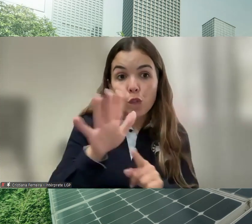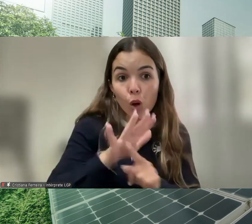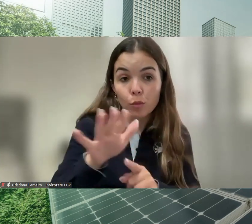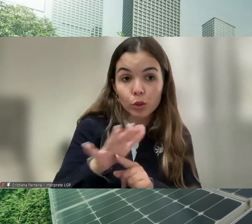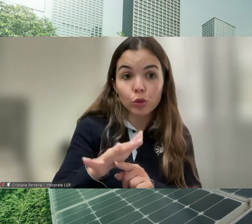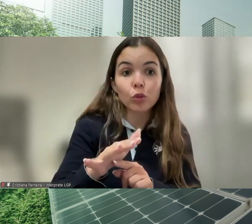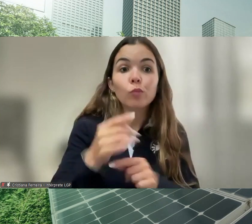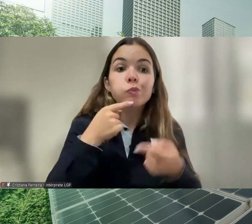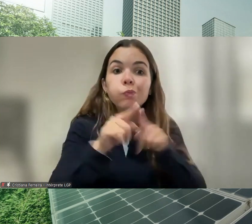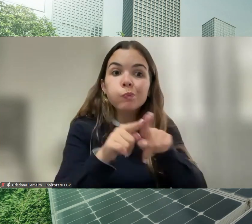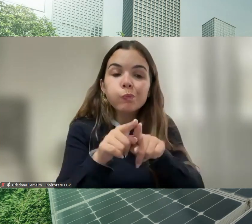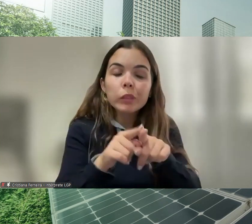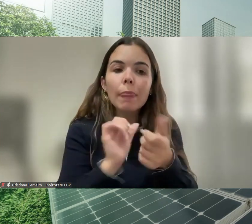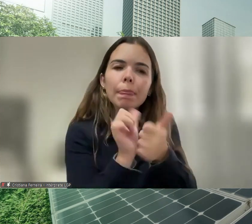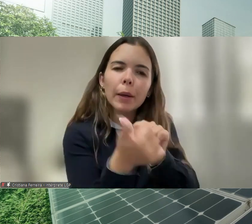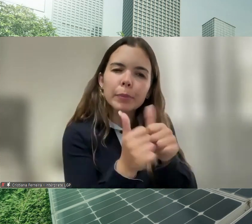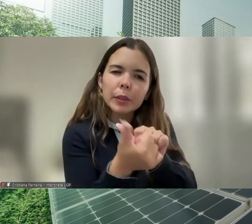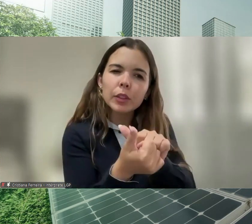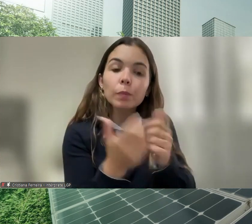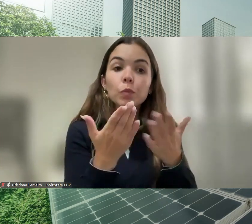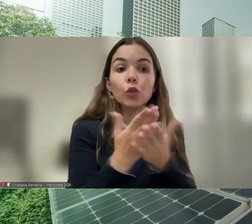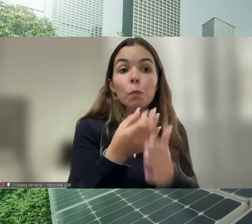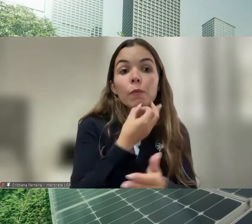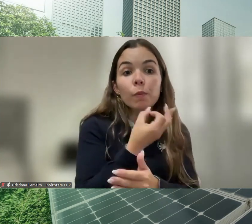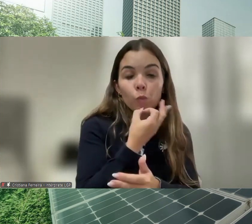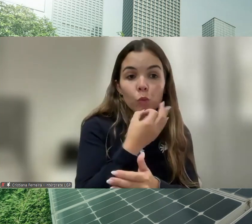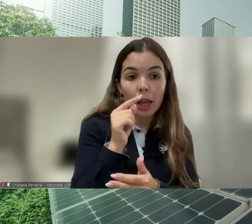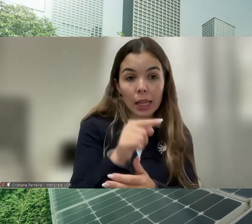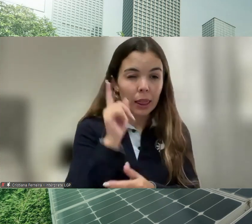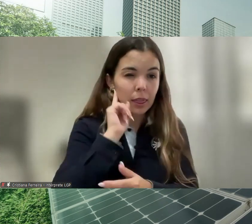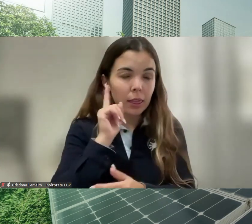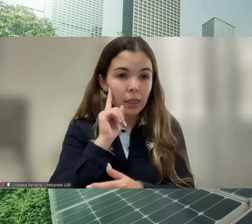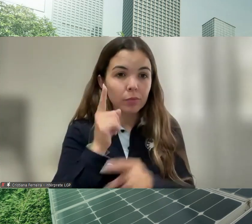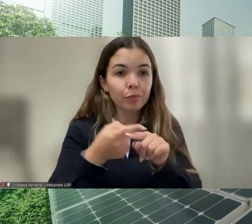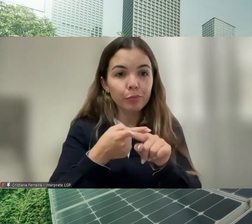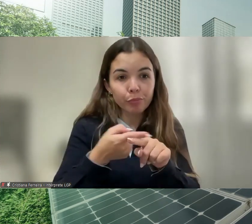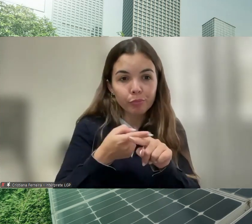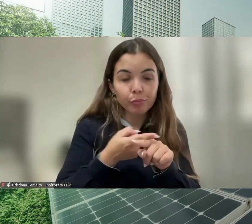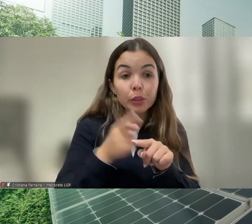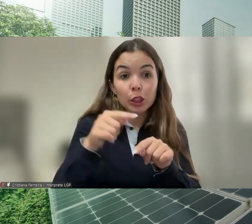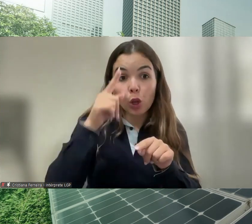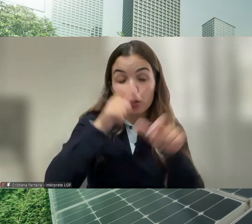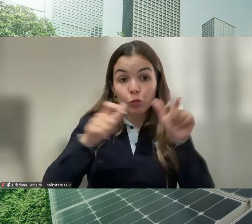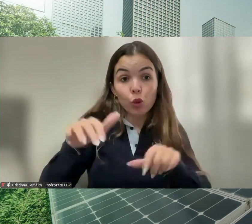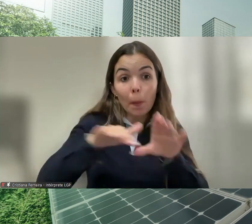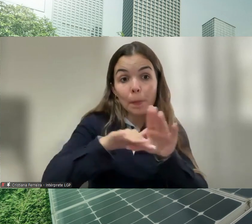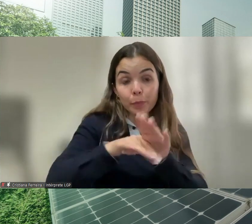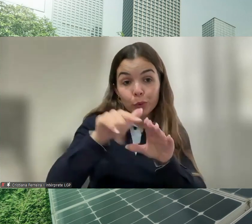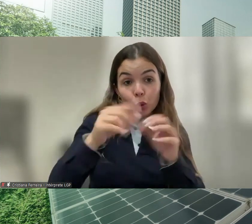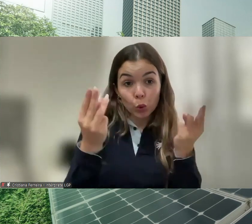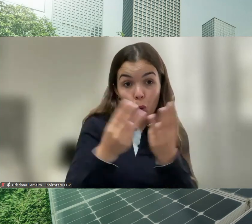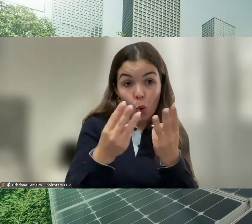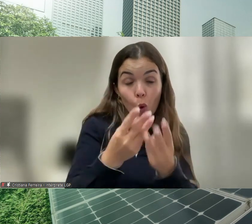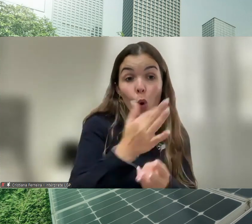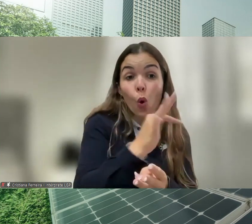adaptação. Só para referir que este também deve ser interessante para os participantes deste webinar, que